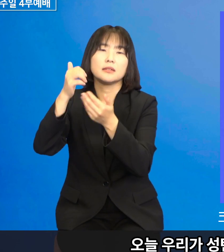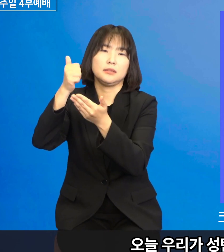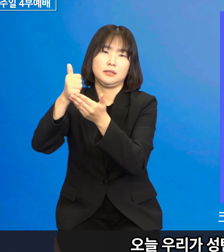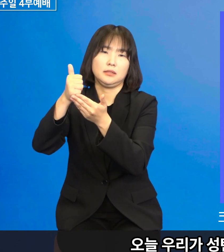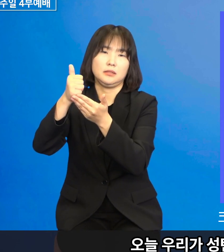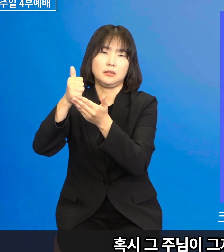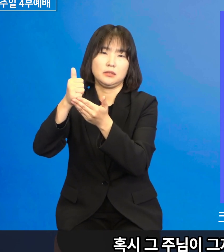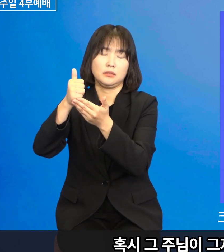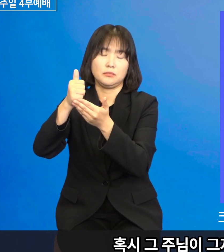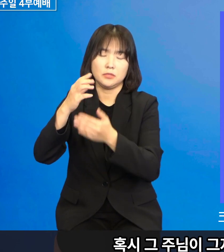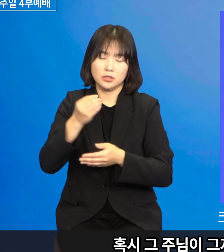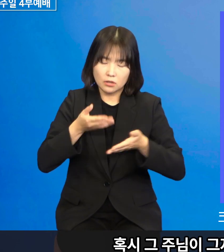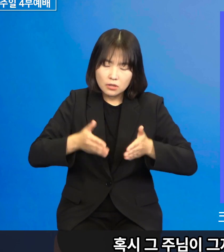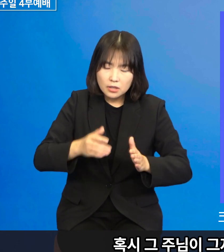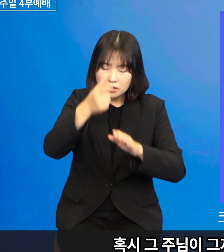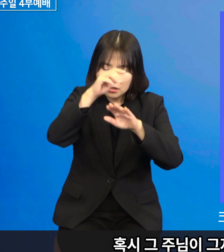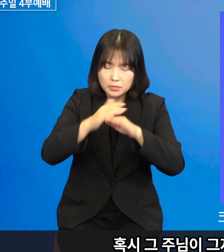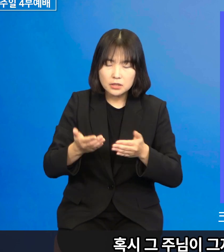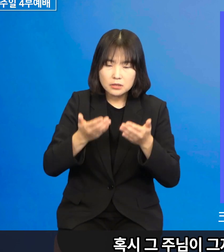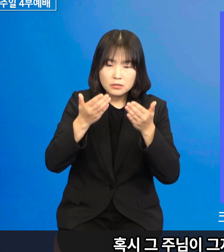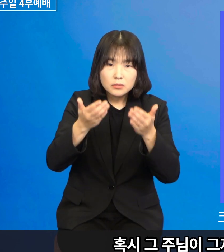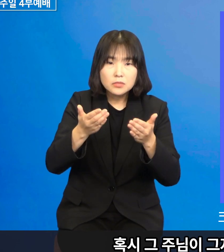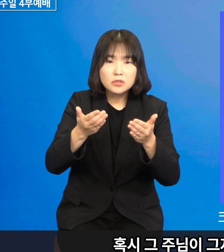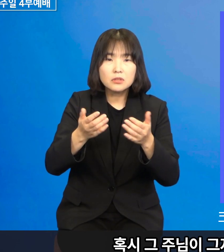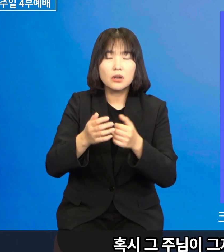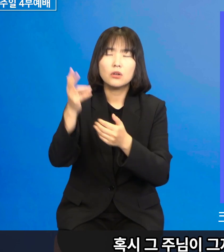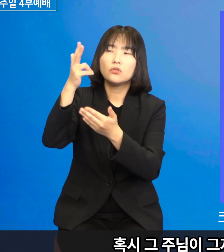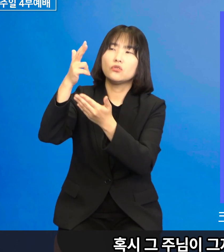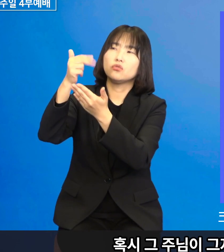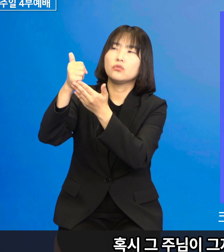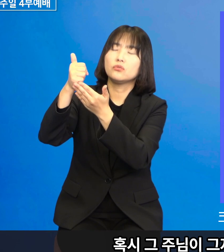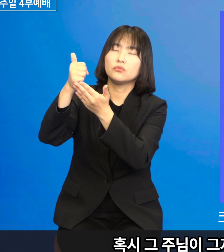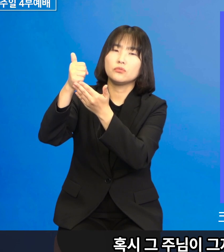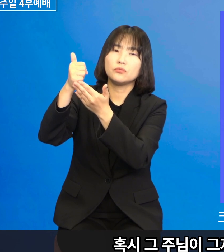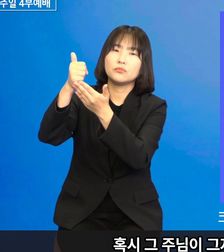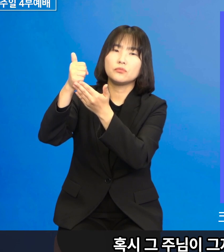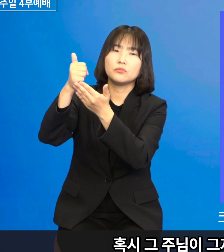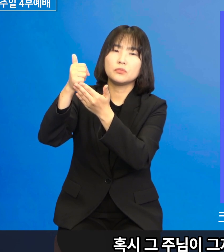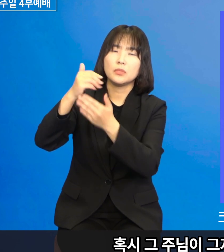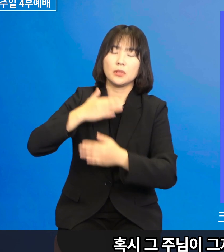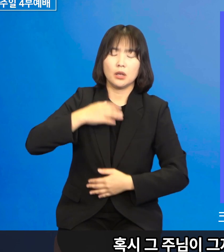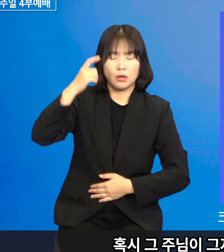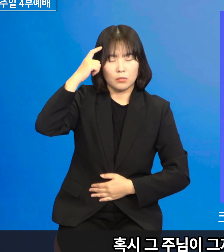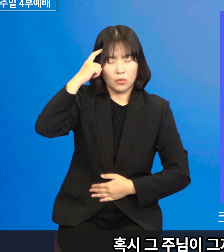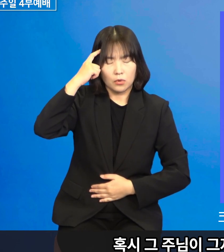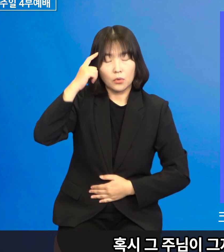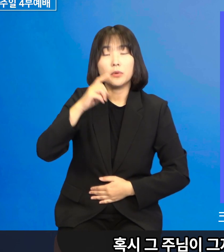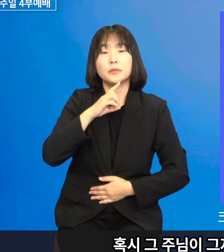성탄 예배를 드리면서 혹시 그 주님이 그저 그냥 나의 머리로만